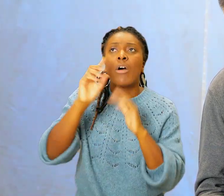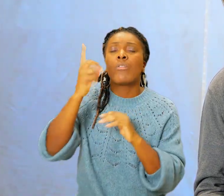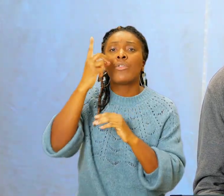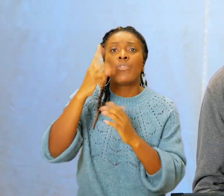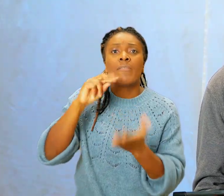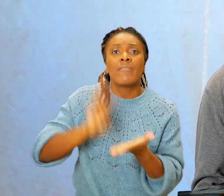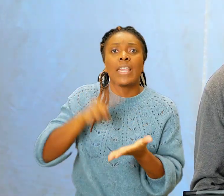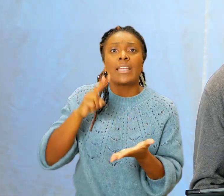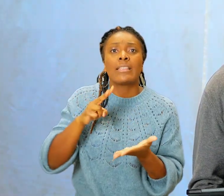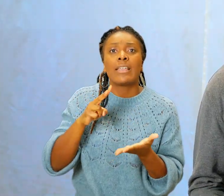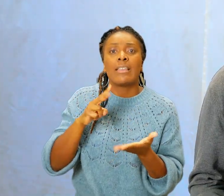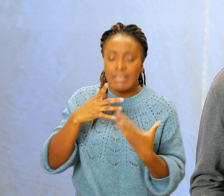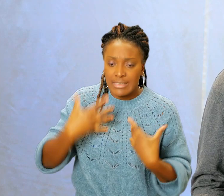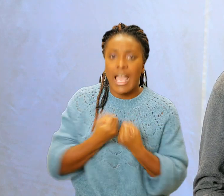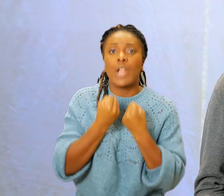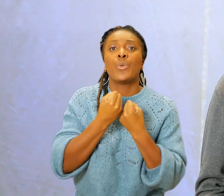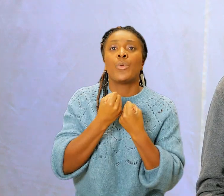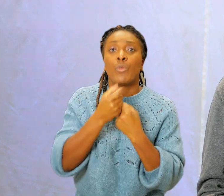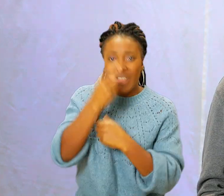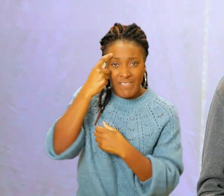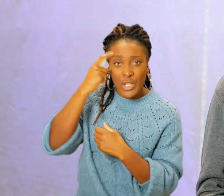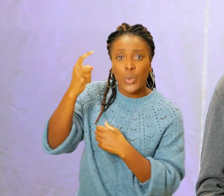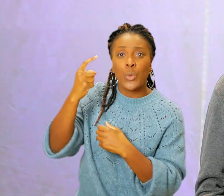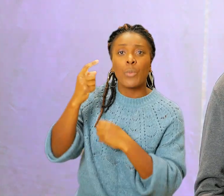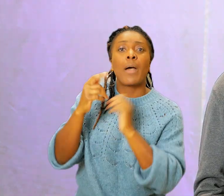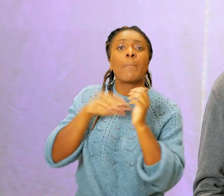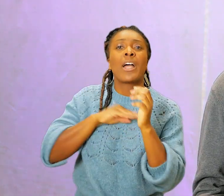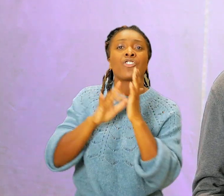avez cru et vous avez été scellés du Saint-Esprit,